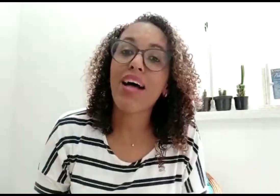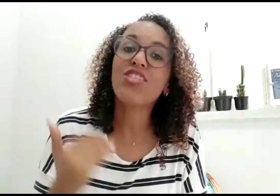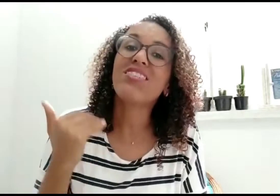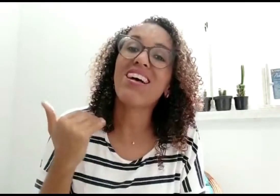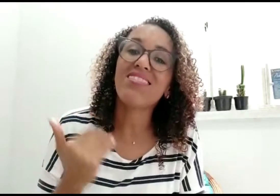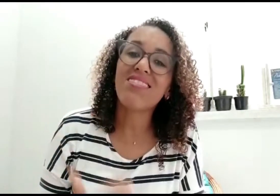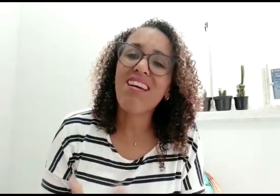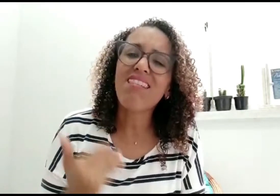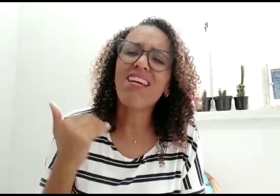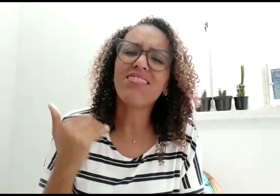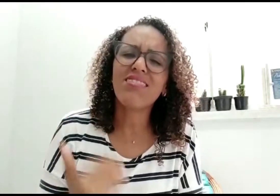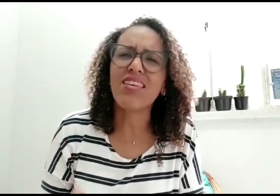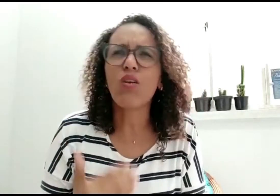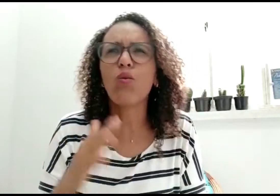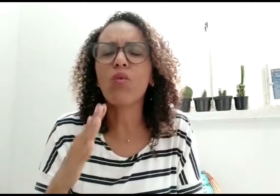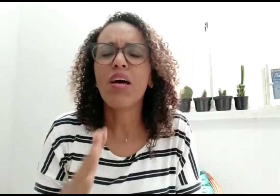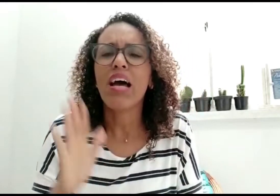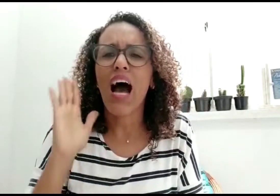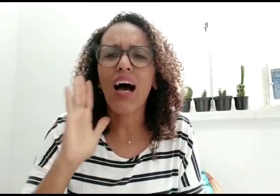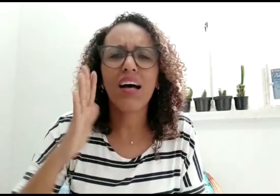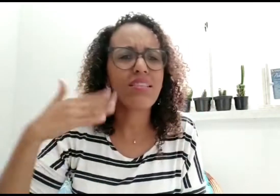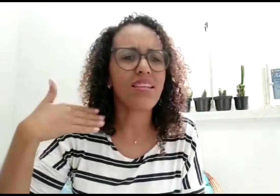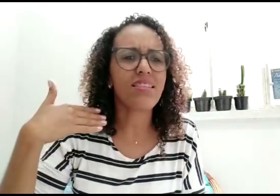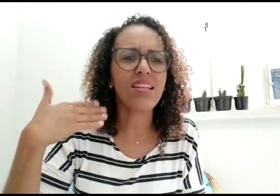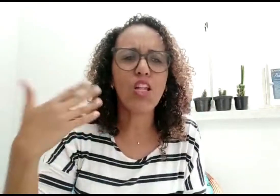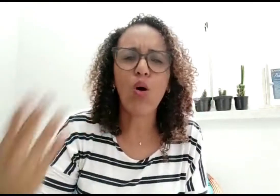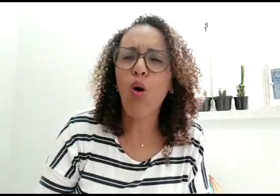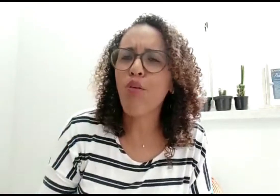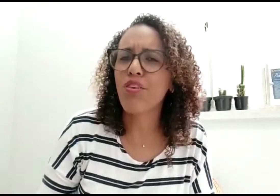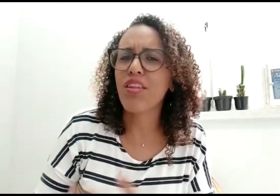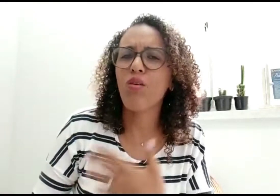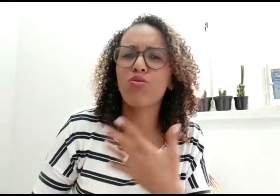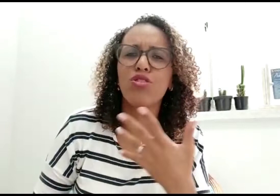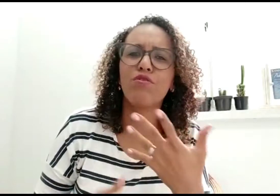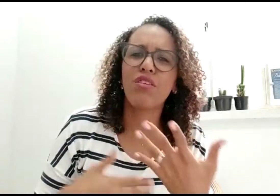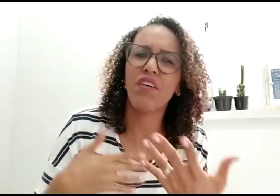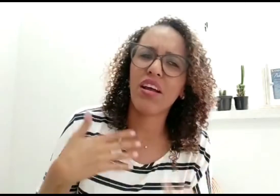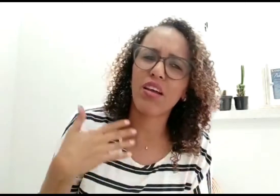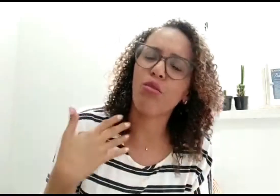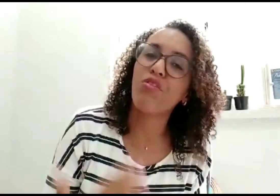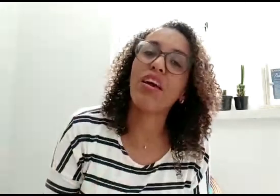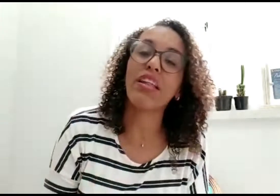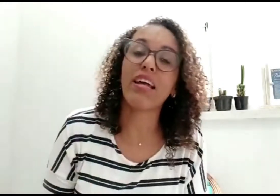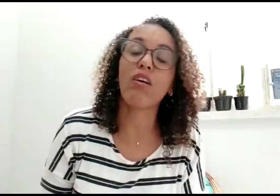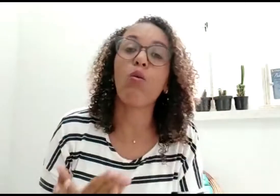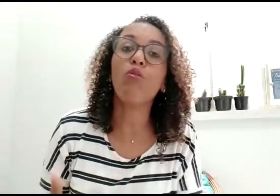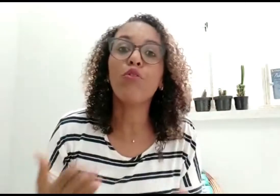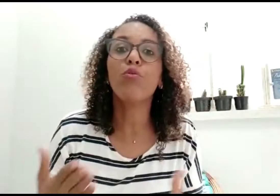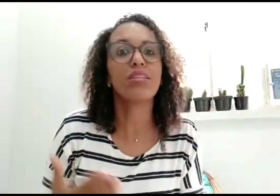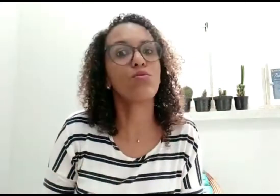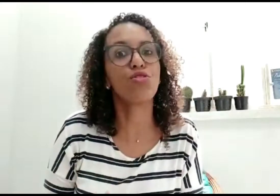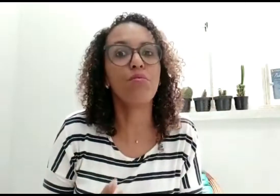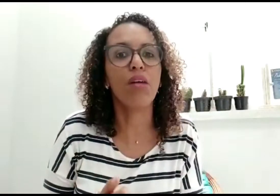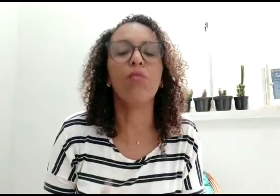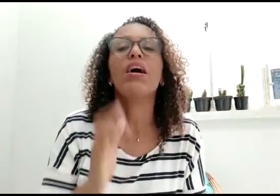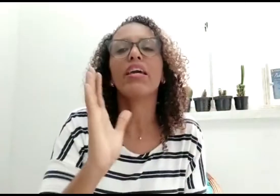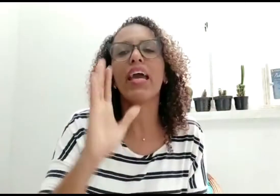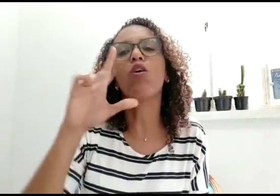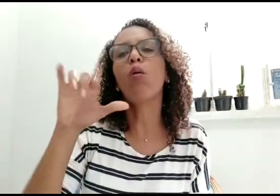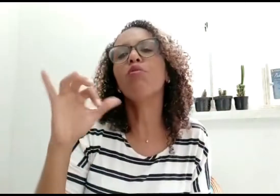de 65 a 69, tem outros livros que falam que é 90 configurações de mão, que é como